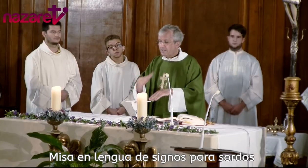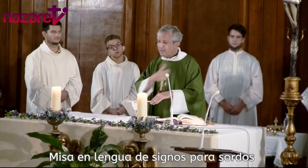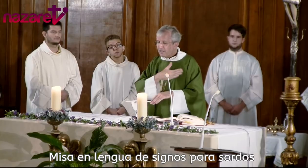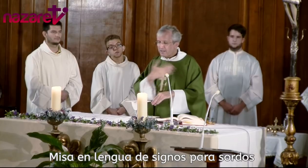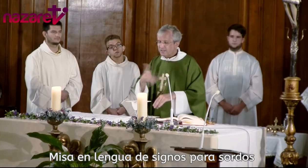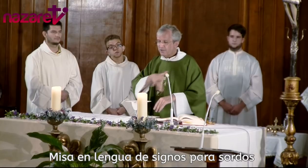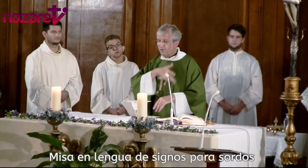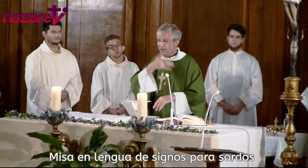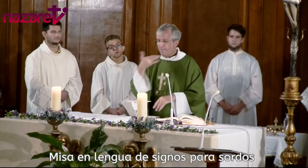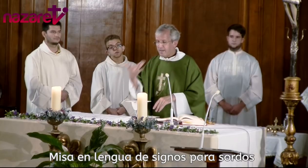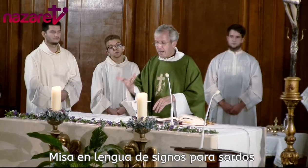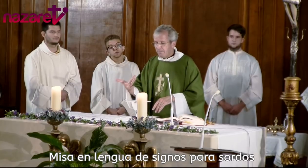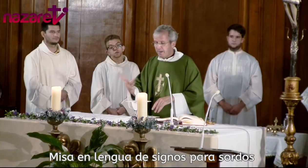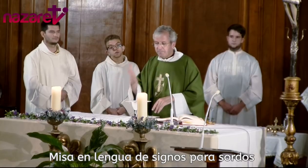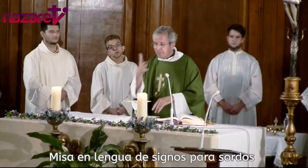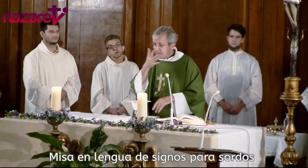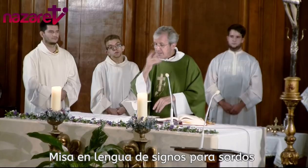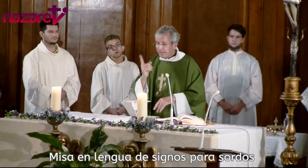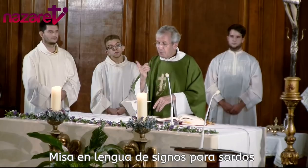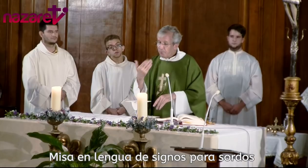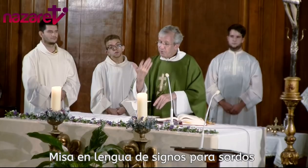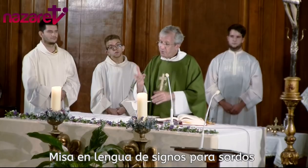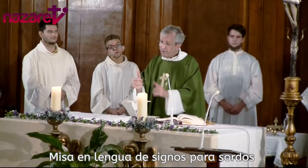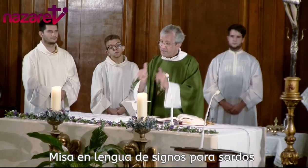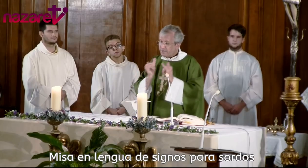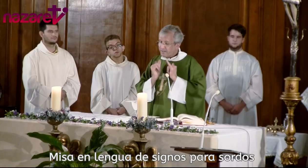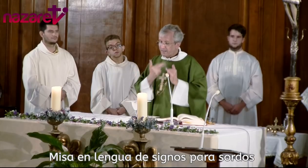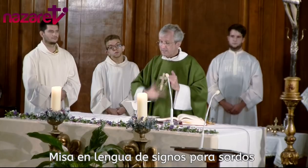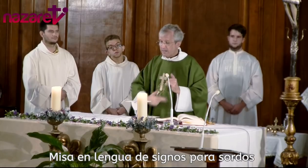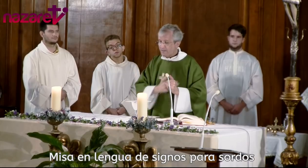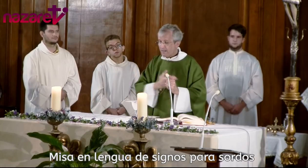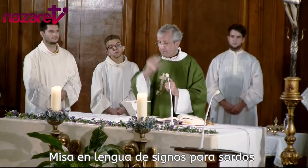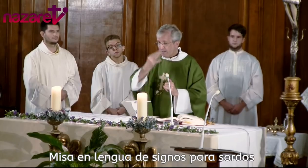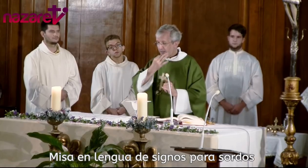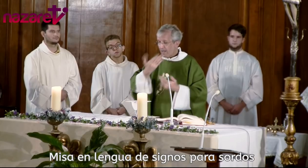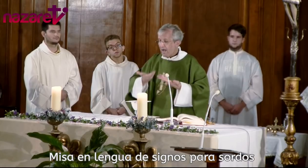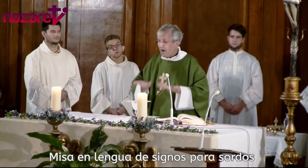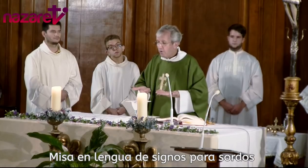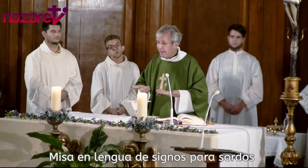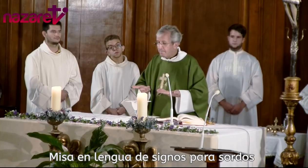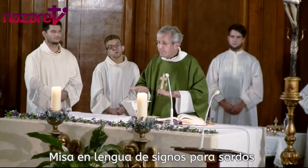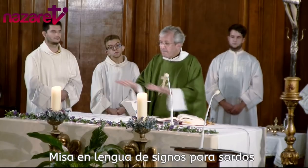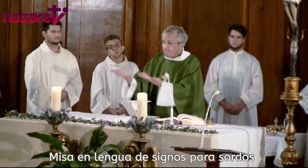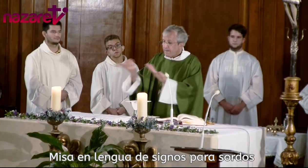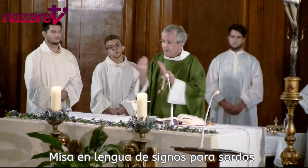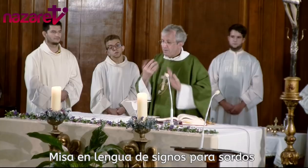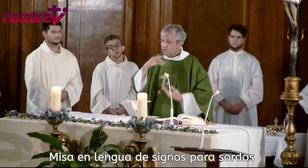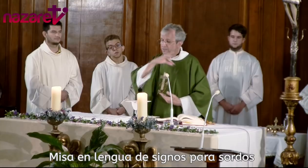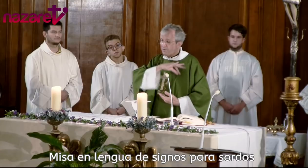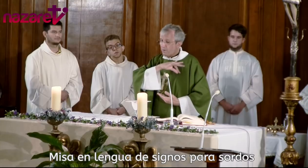y te deseo en mi alma. Ya que no puedo recibirte sacramentalmente ahora, ven al menos